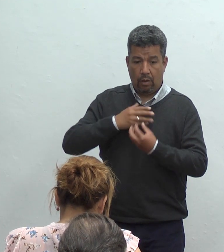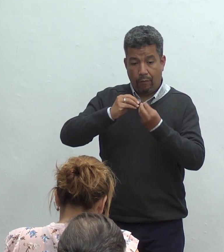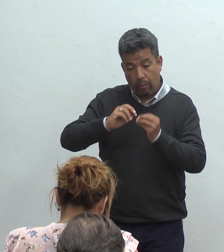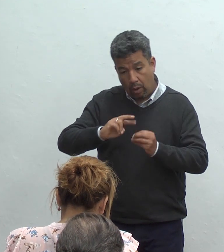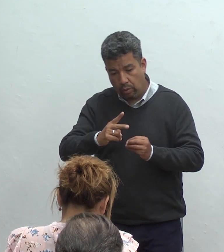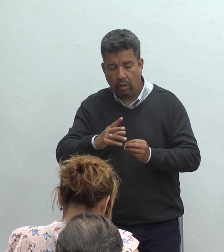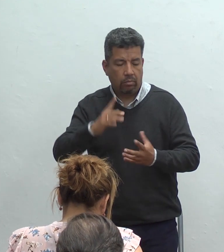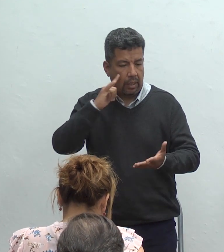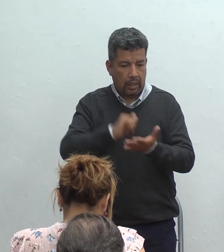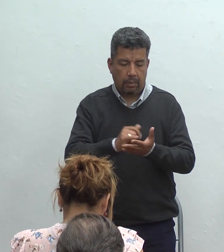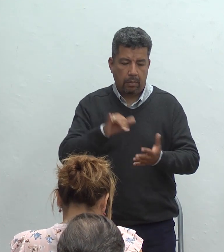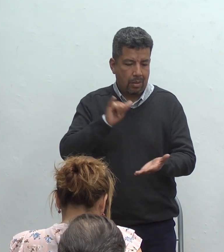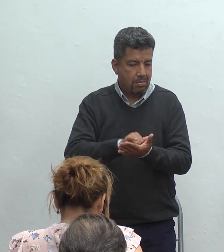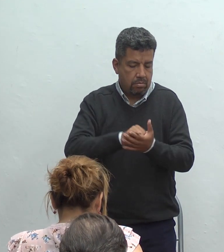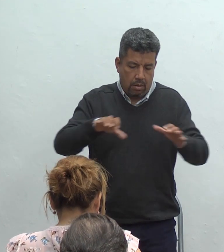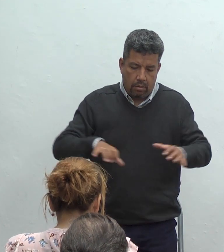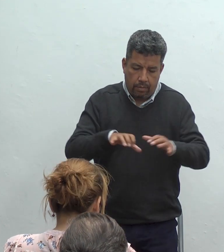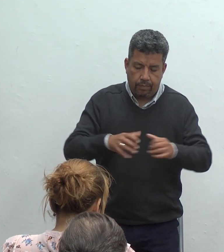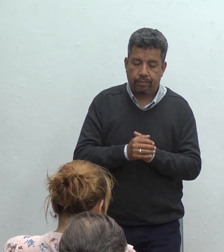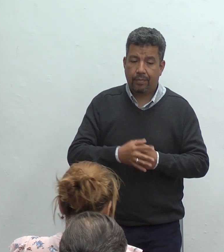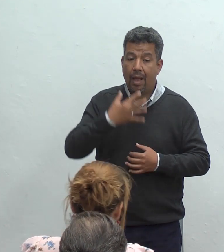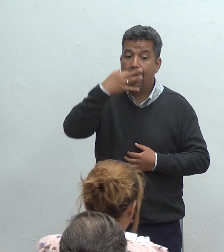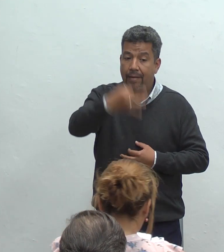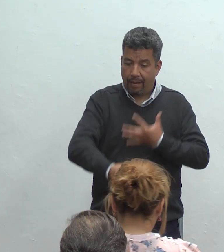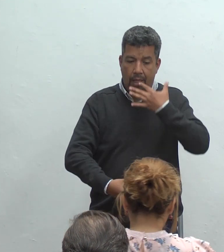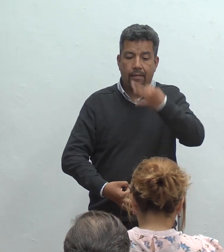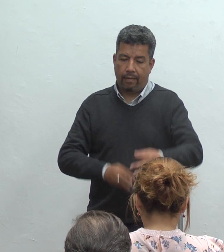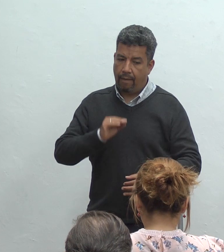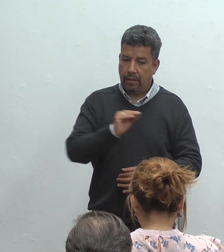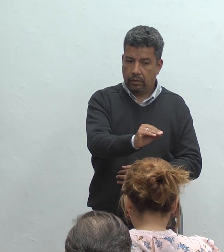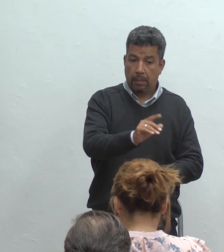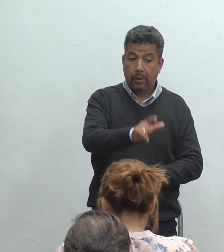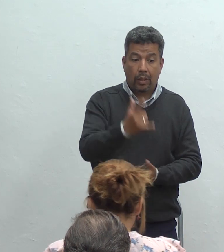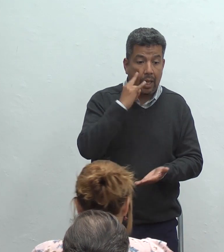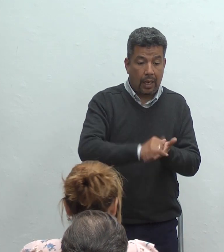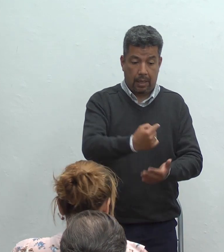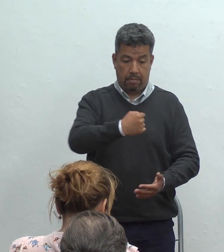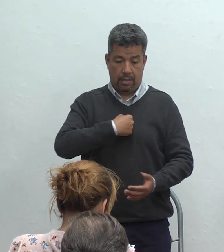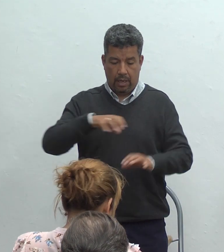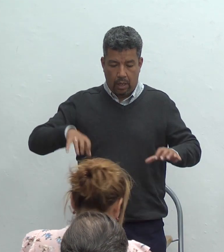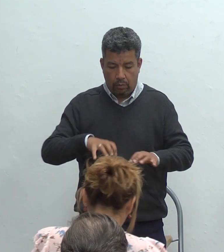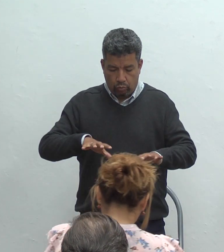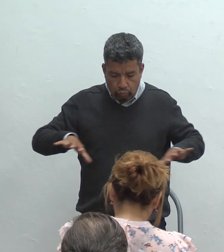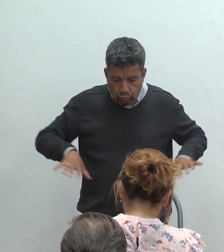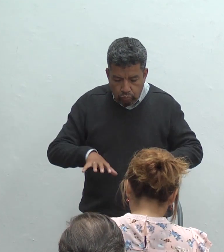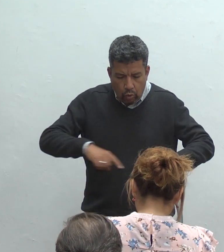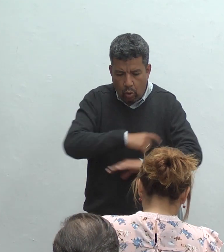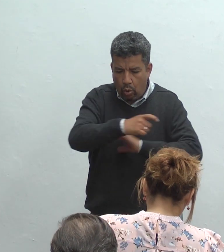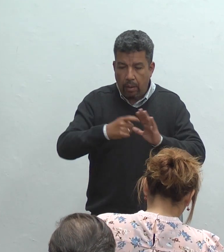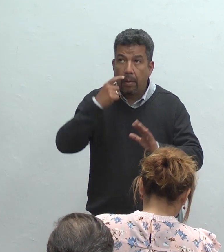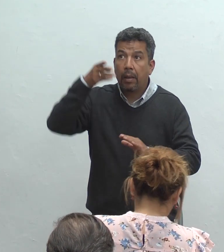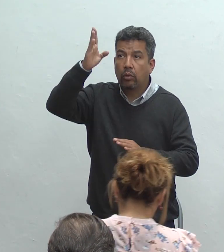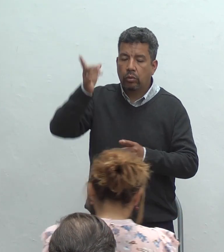manera, creedme por las mismas obras. De cierto os digo, el que en mí cree, las obras que yo hago, Él las